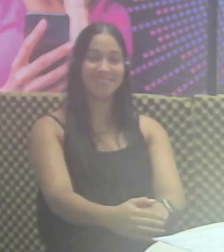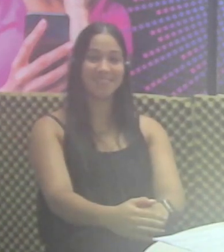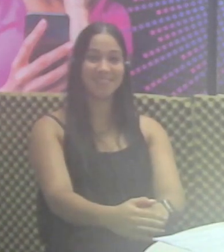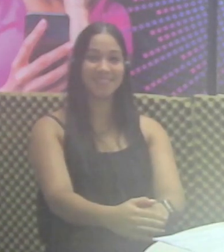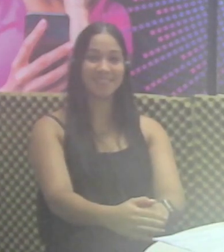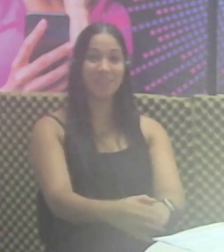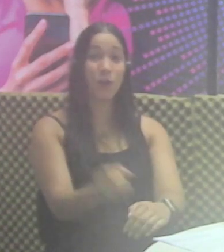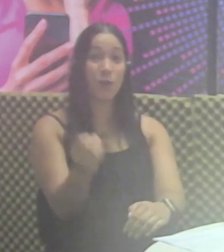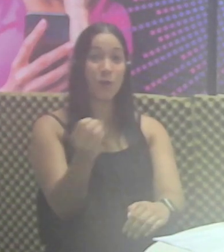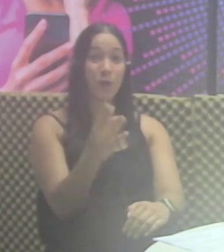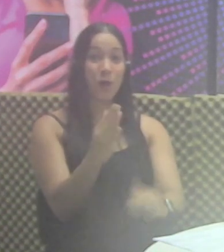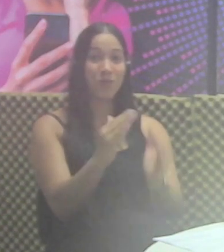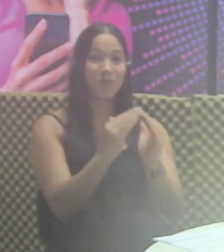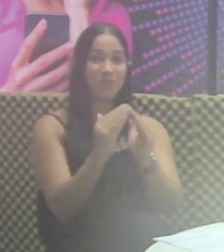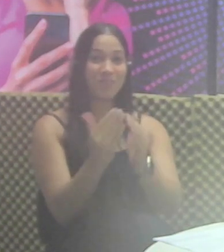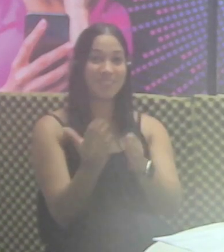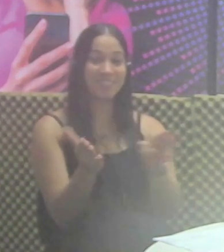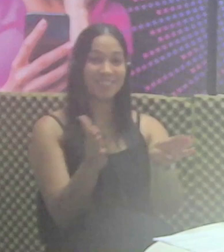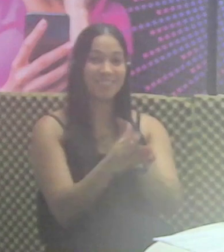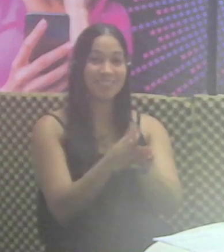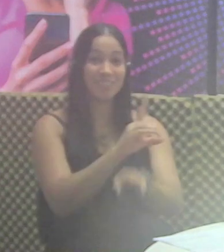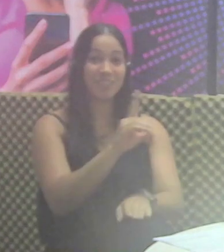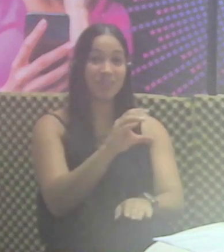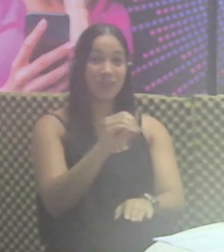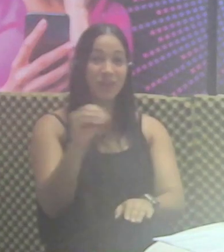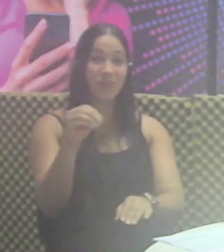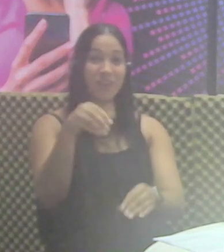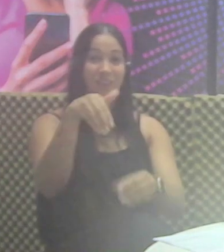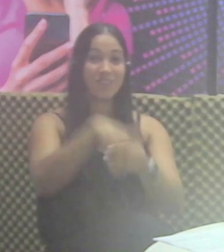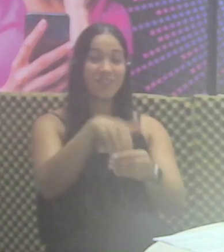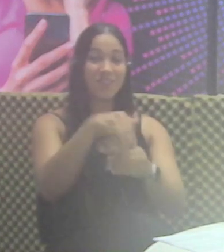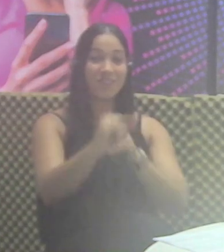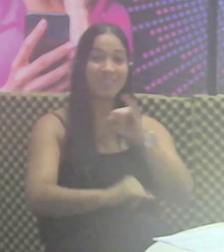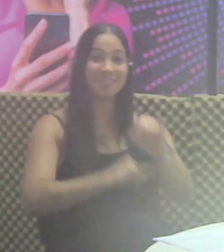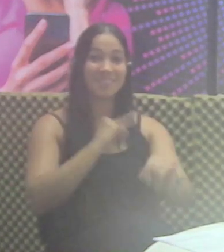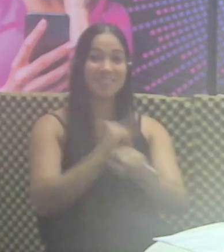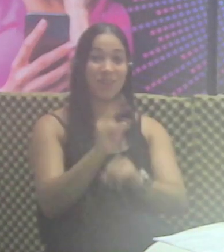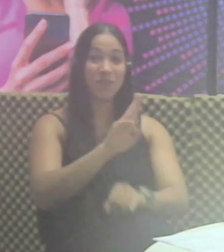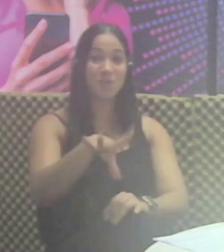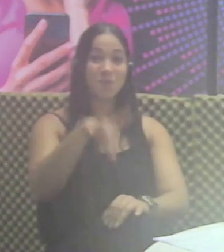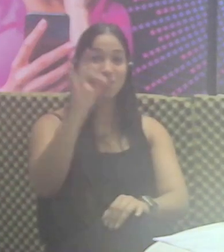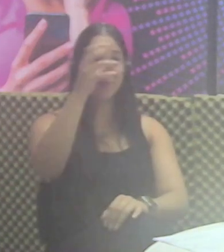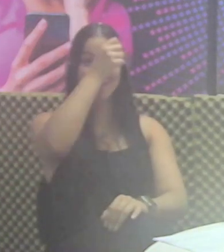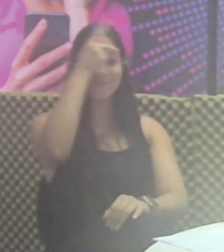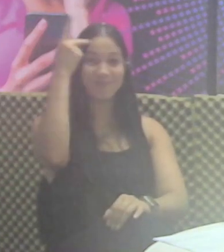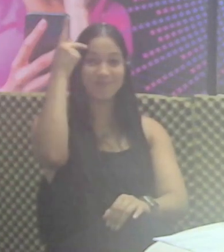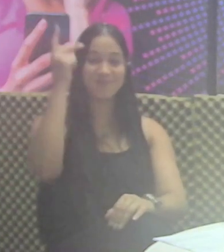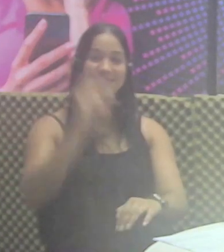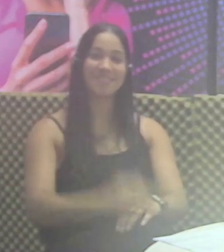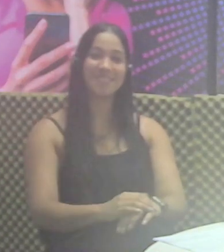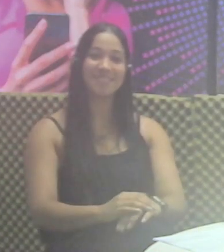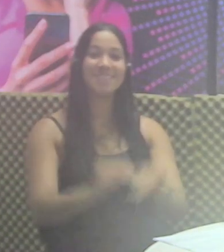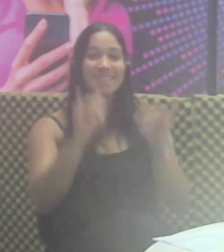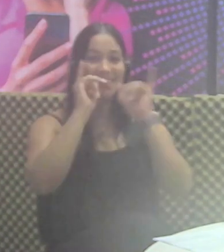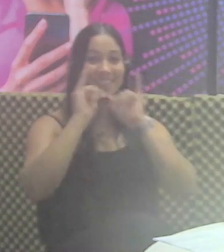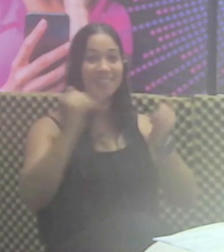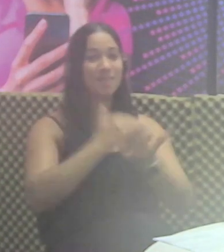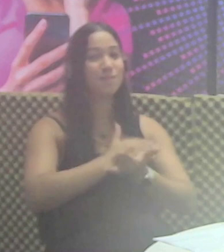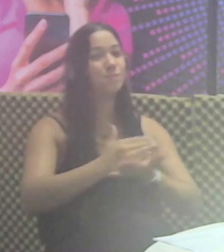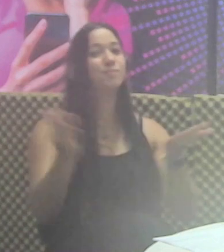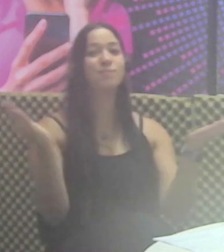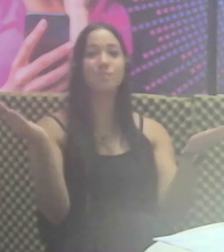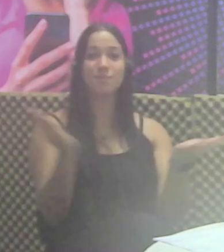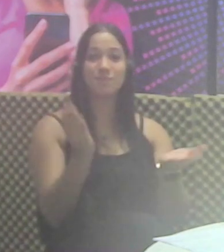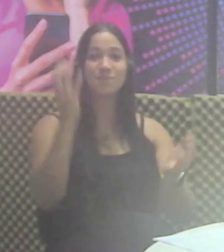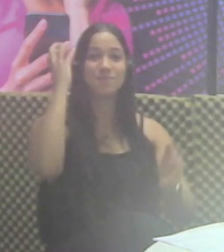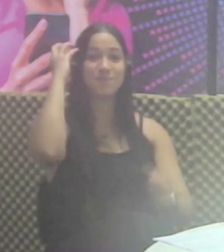Nova moradora do Zoológico Municipal ganha nome por meio de enquete virtual realizada pela Prefeitura. Essas e outras notícias a